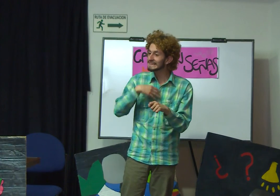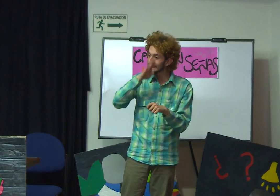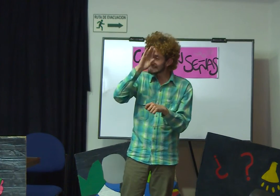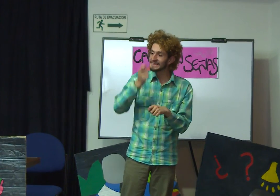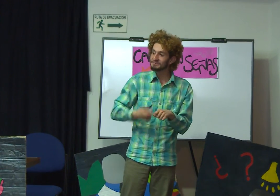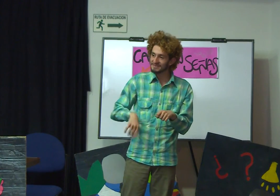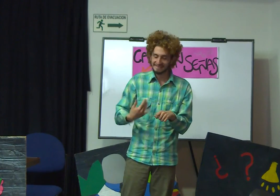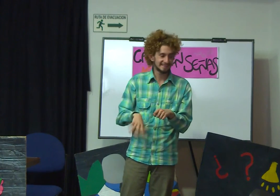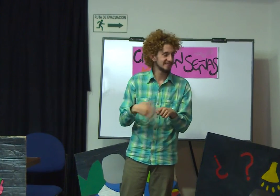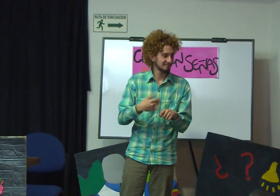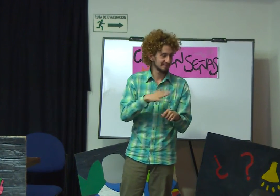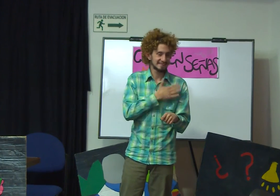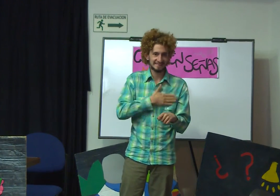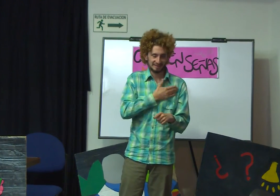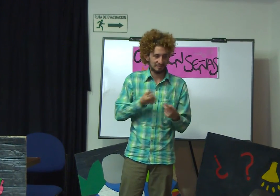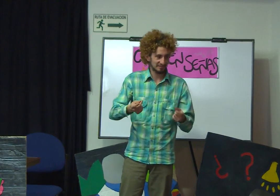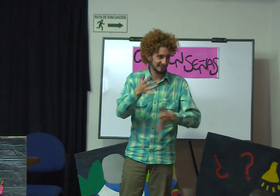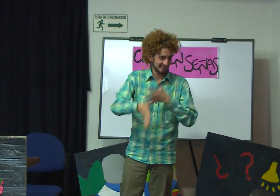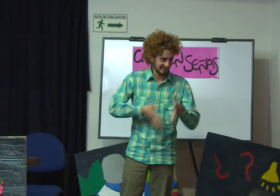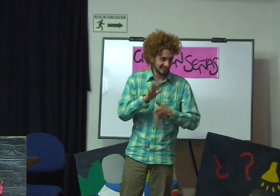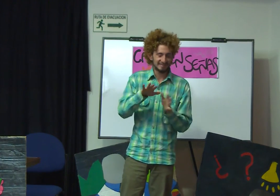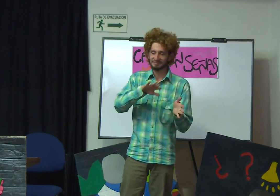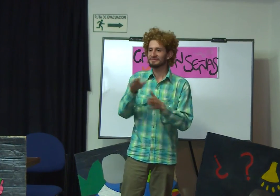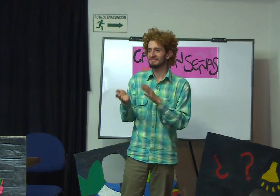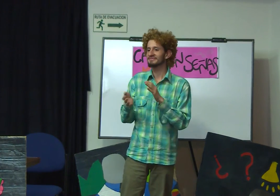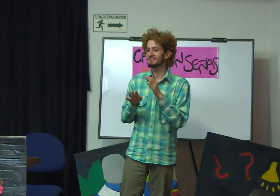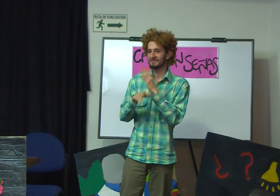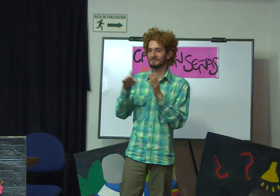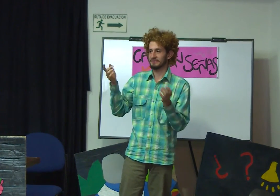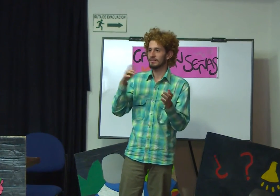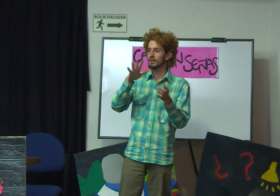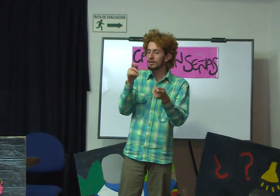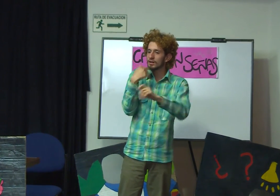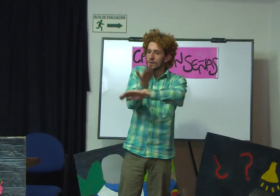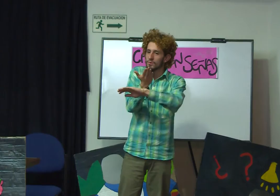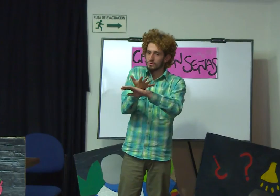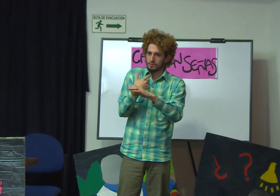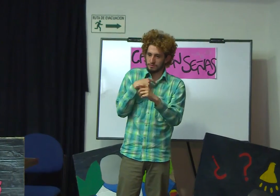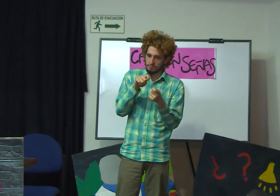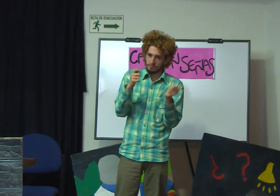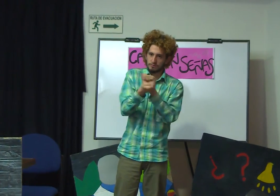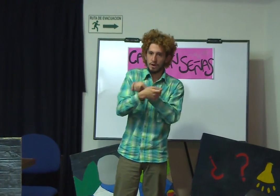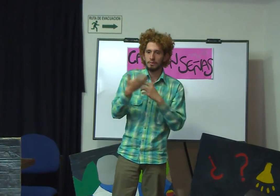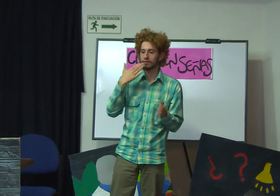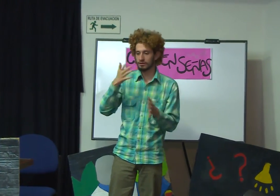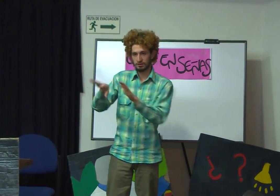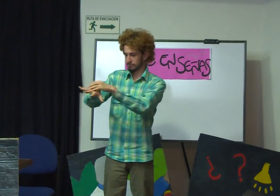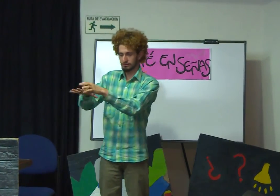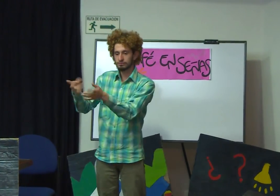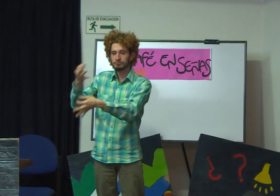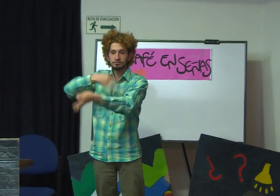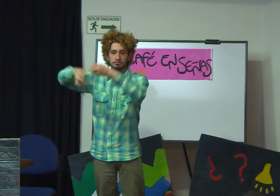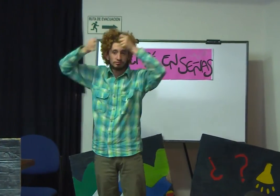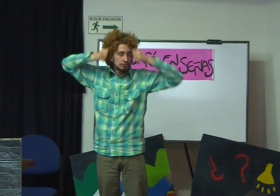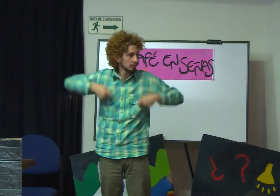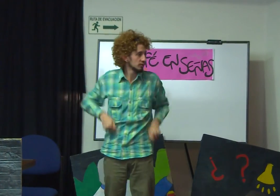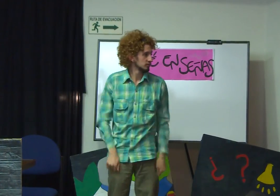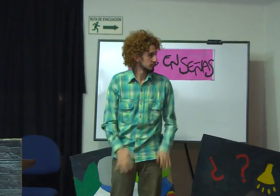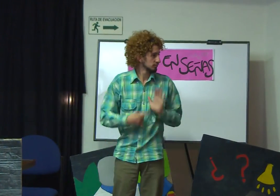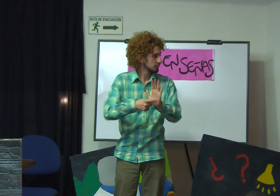con las personas sordas, ¿sí? Qué pena por signar tan rápido. Entonces, yo propondría que no utilizáramos títeres,